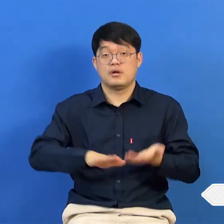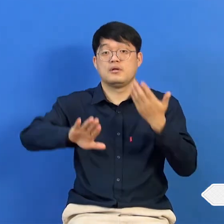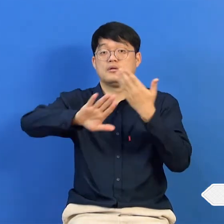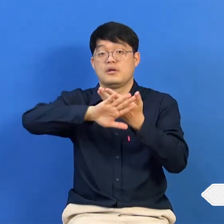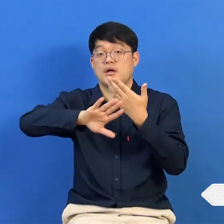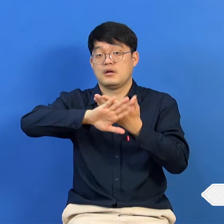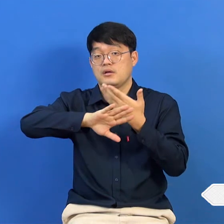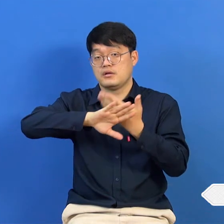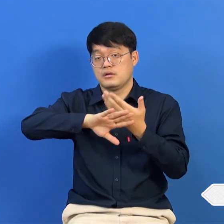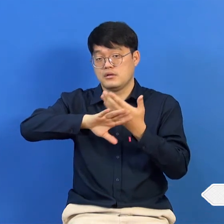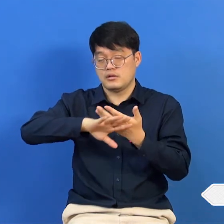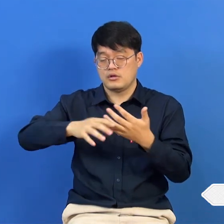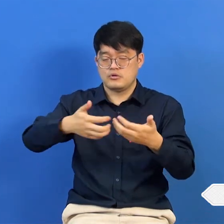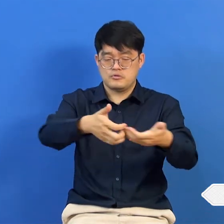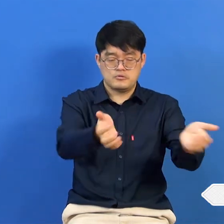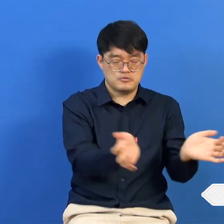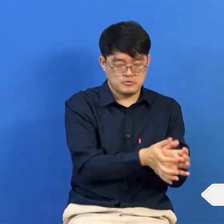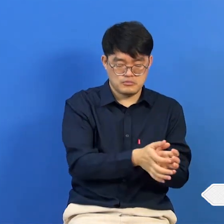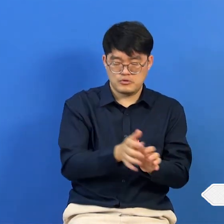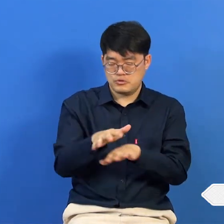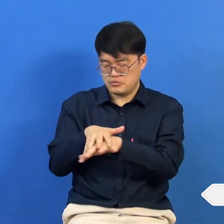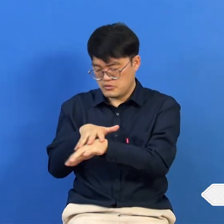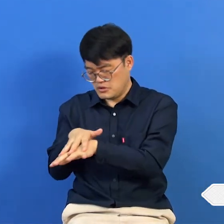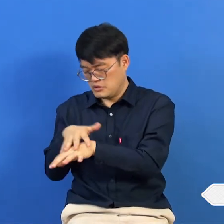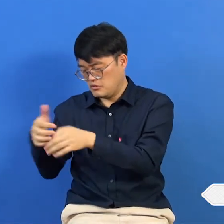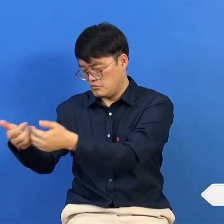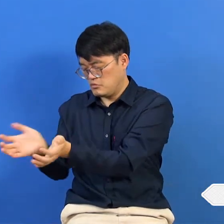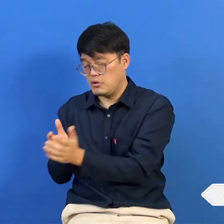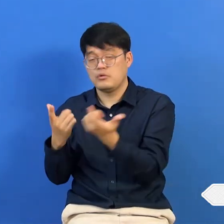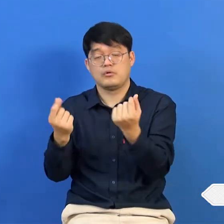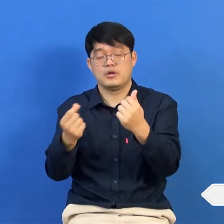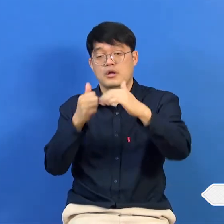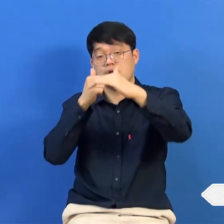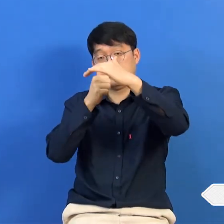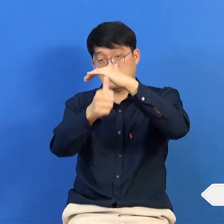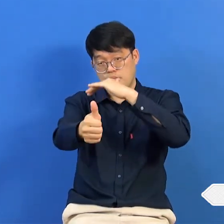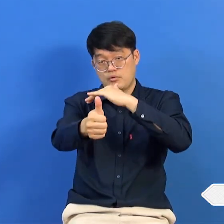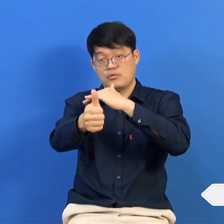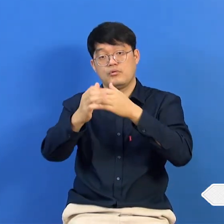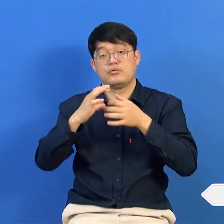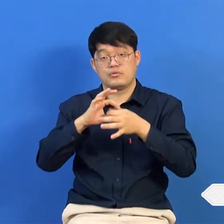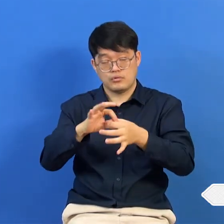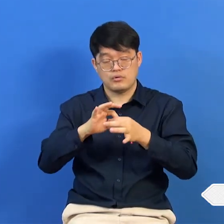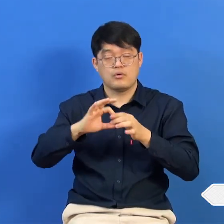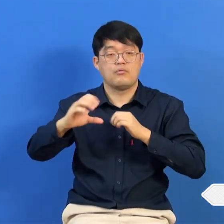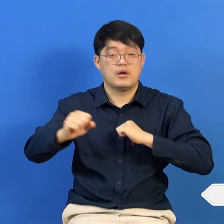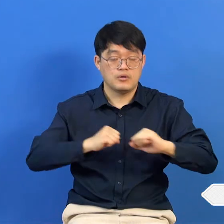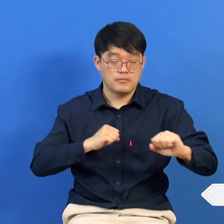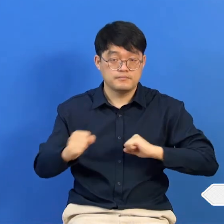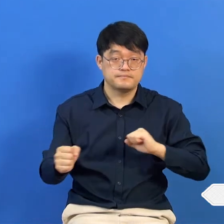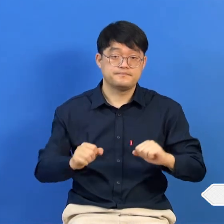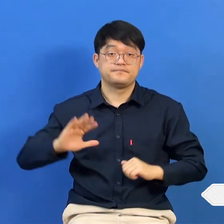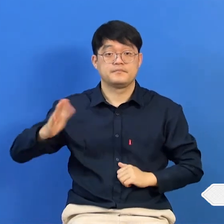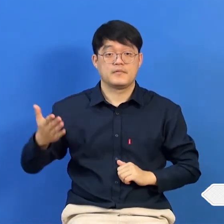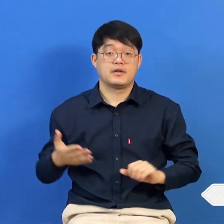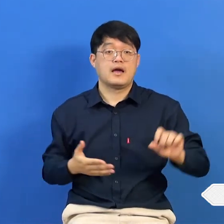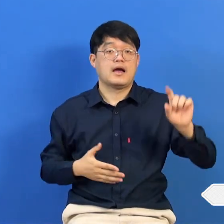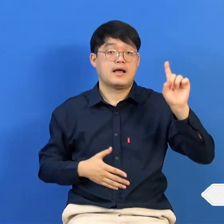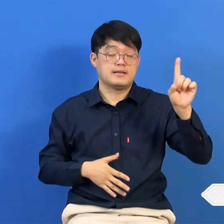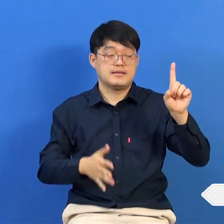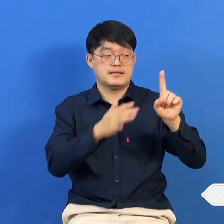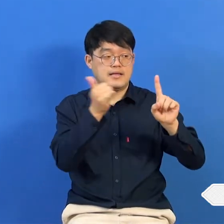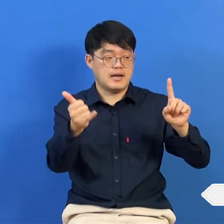기관이나 조직들도 다 마찬가지입니다. 대표를 세워서 활동을 하게 하고 그 한 사람